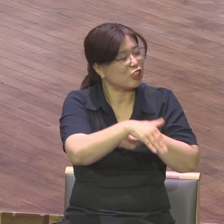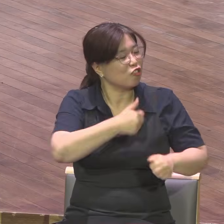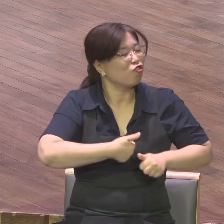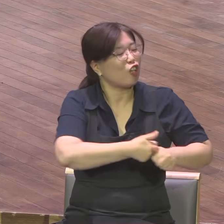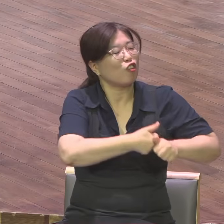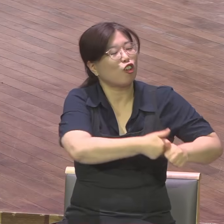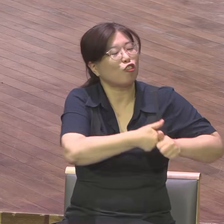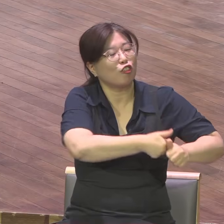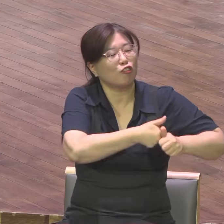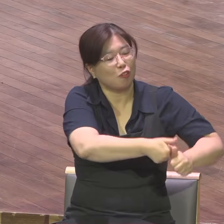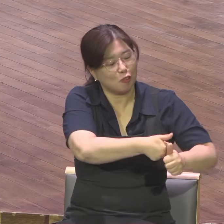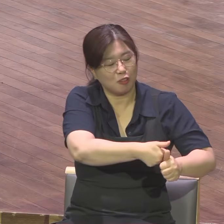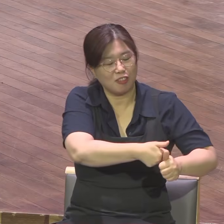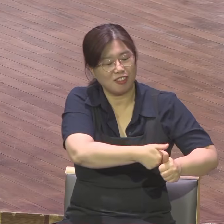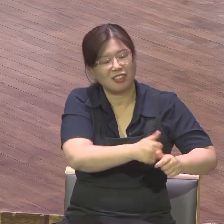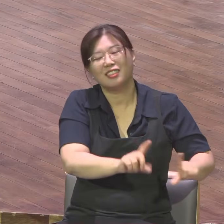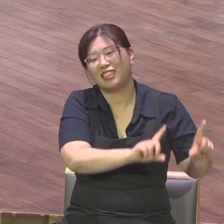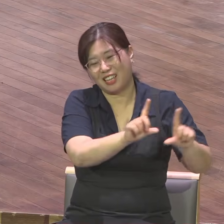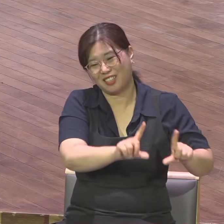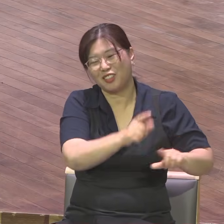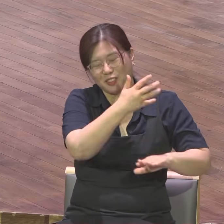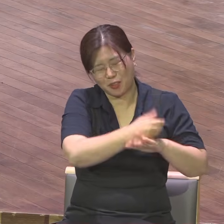말씀이 들어올 자리가 없어.